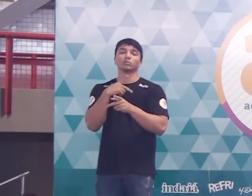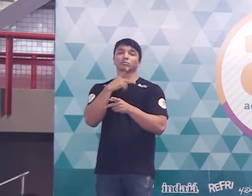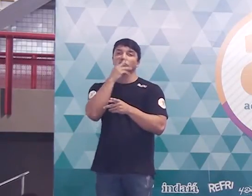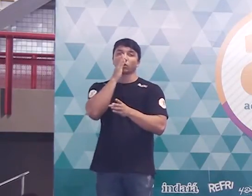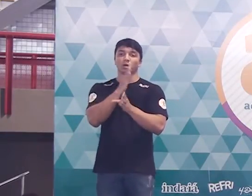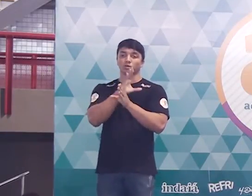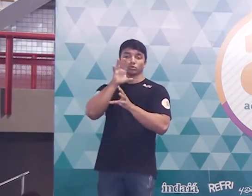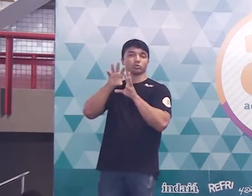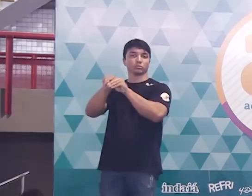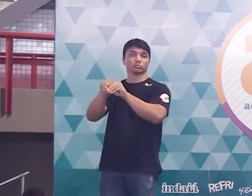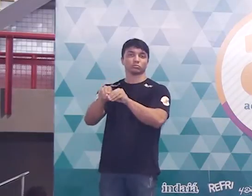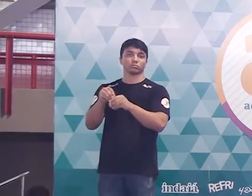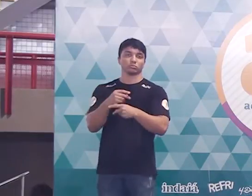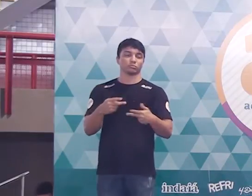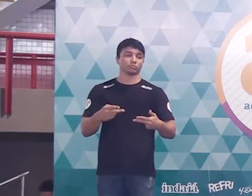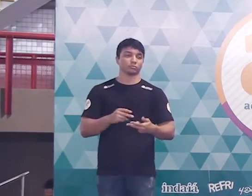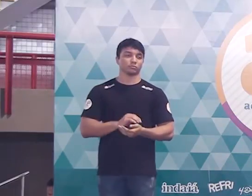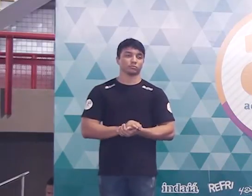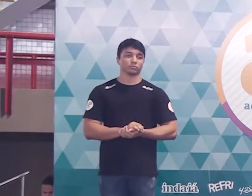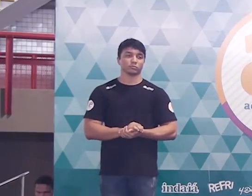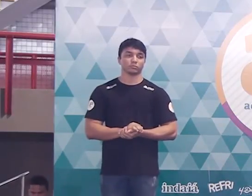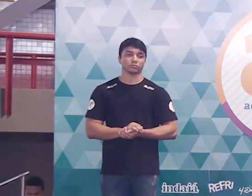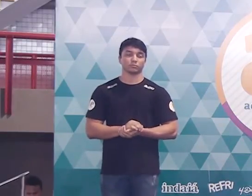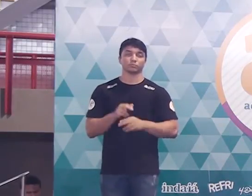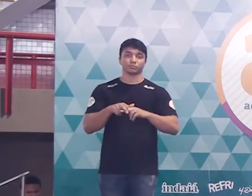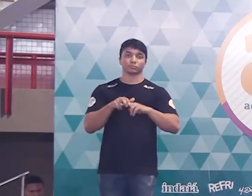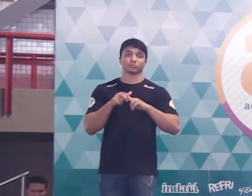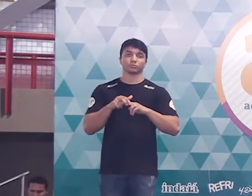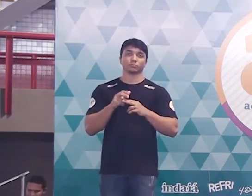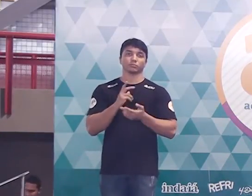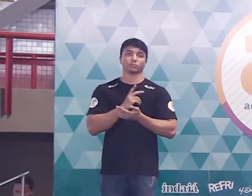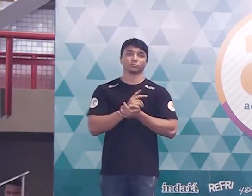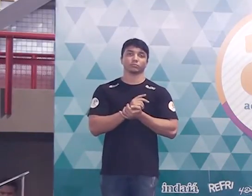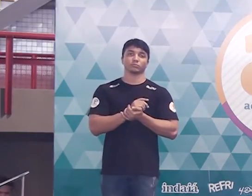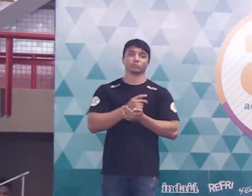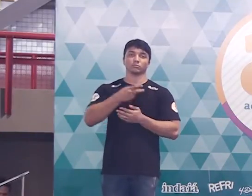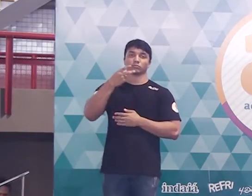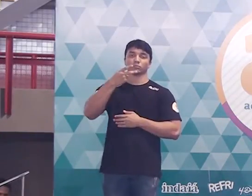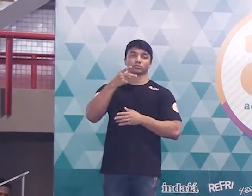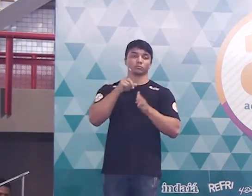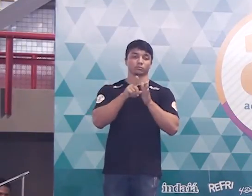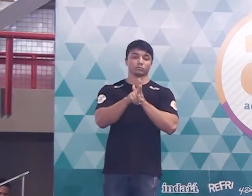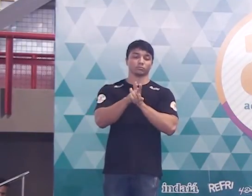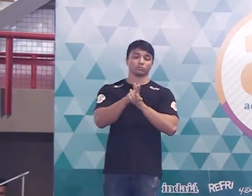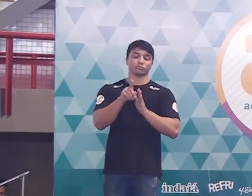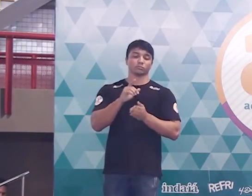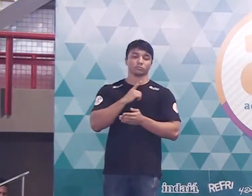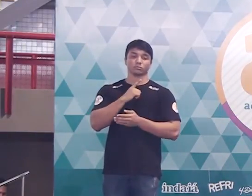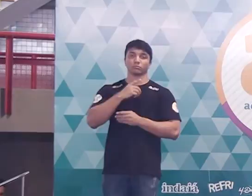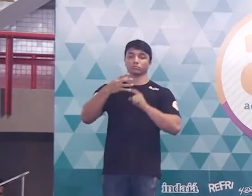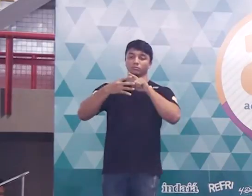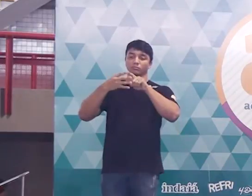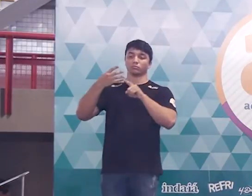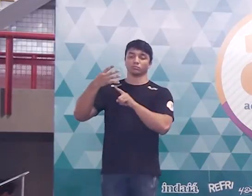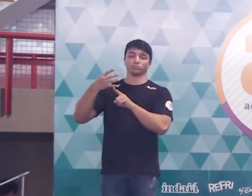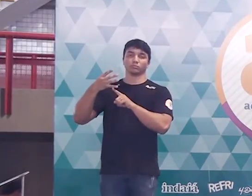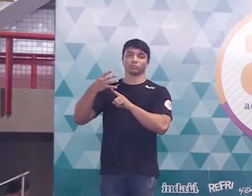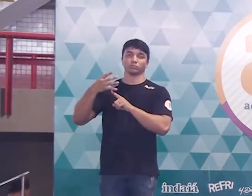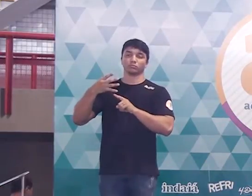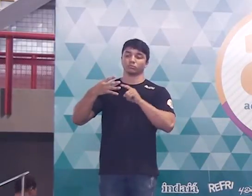consumidor direto ali da região, certo? Então, moçada, nessa questão de número 2, nós tivemos 4